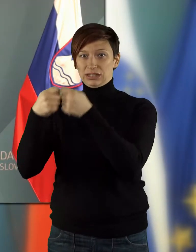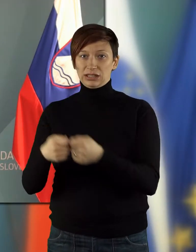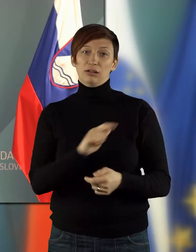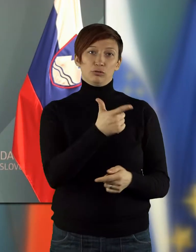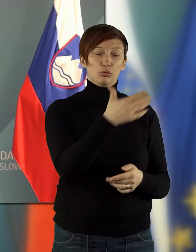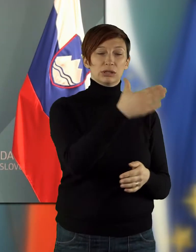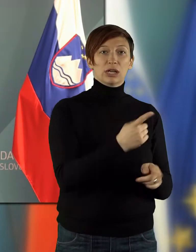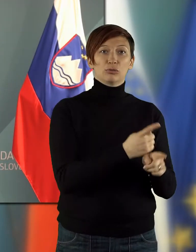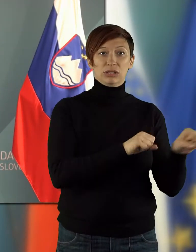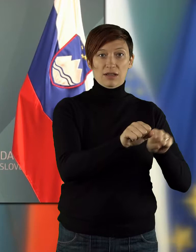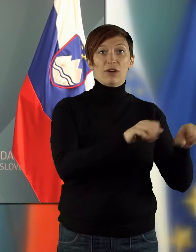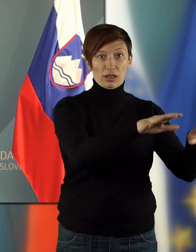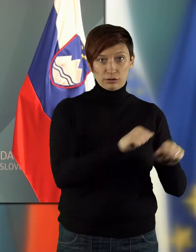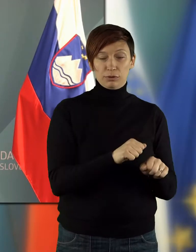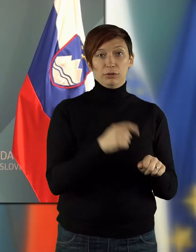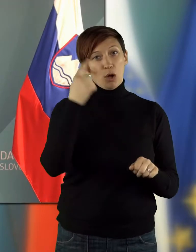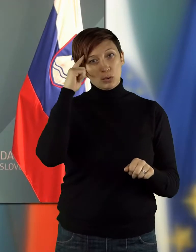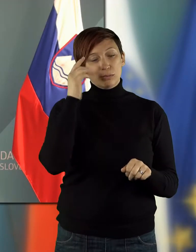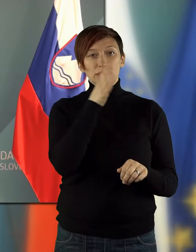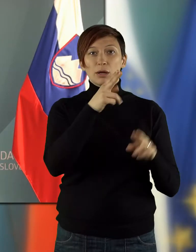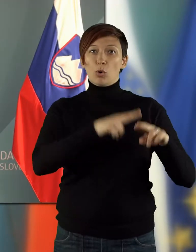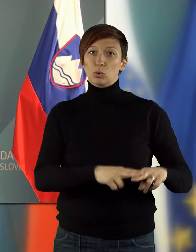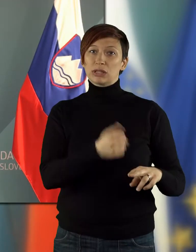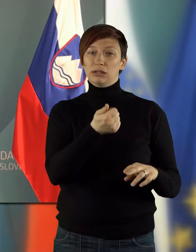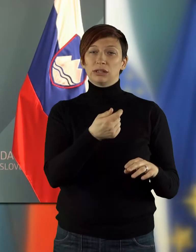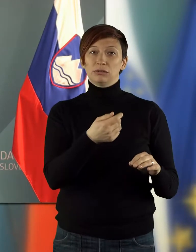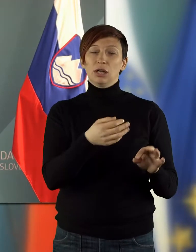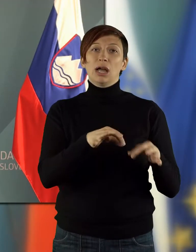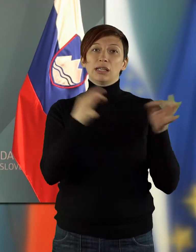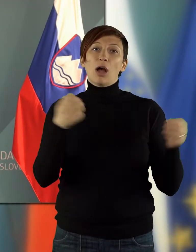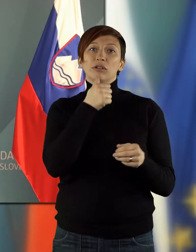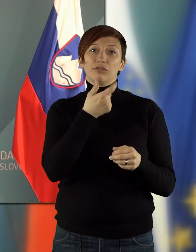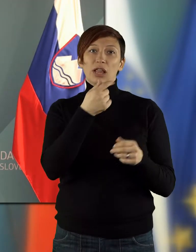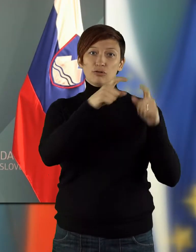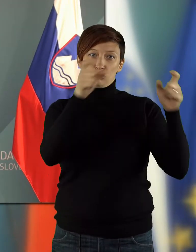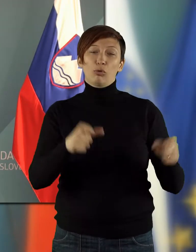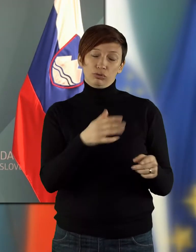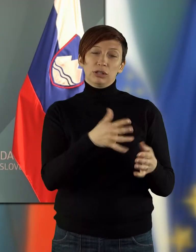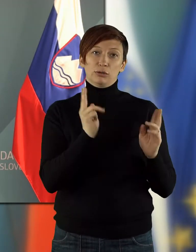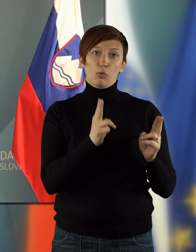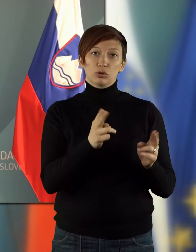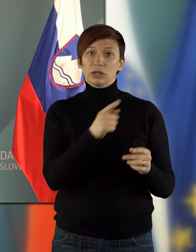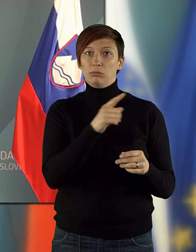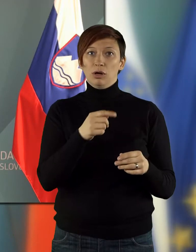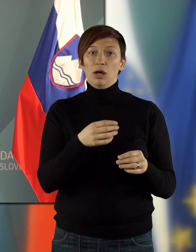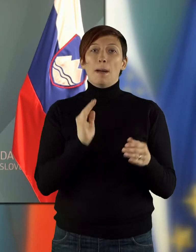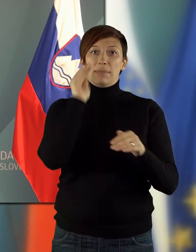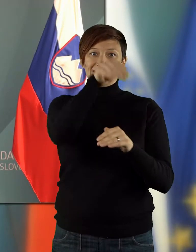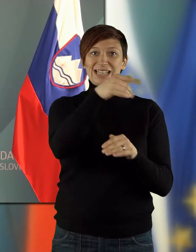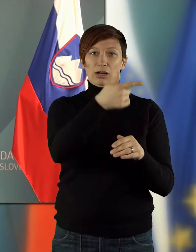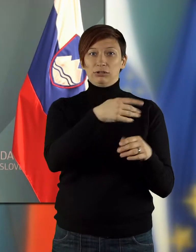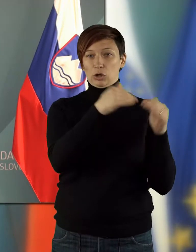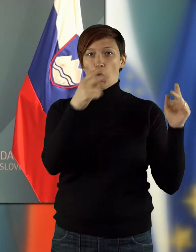sprejemljiv za sindikate in na drugi strani tudi za vlado v smislu, da bo ostal v nekih sprejemljivih javnofinančnih okvirih, da jih ne bo